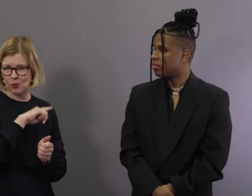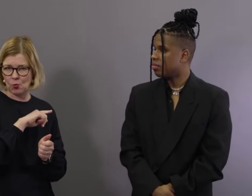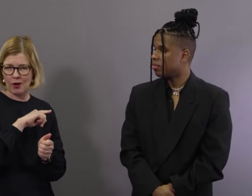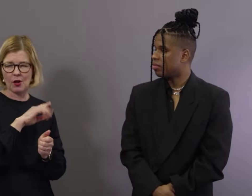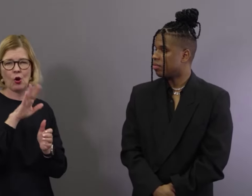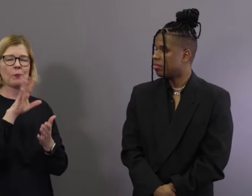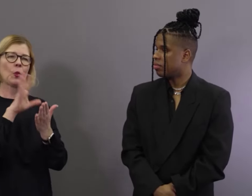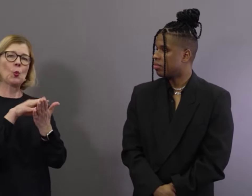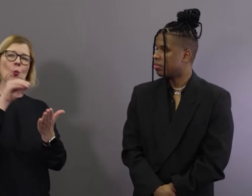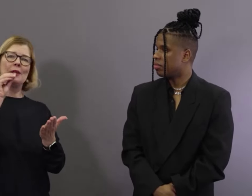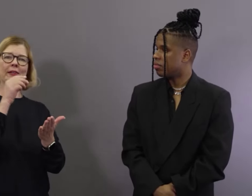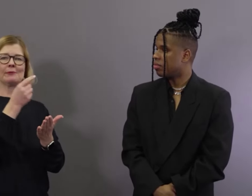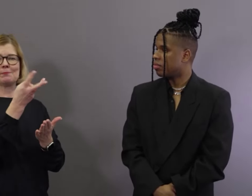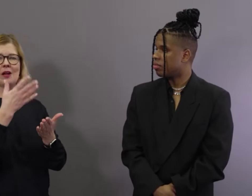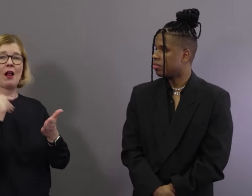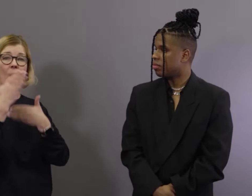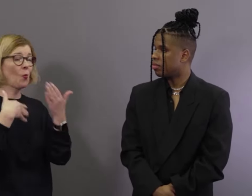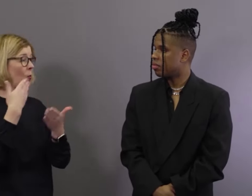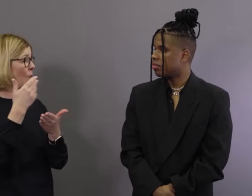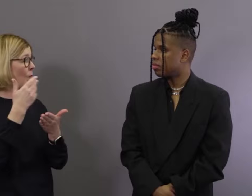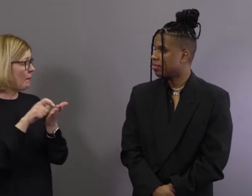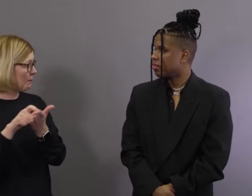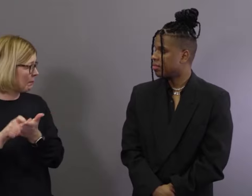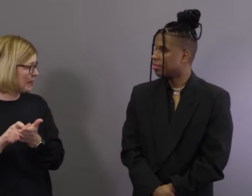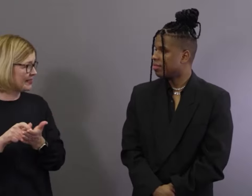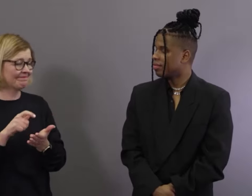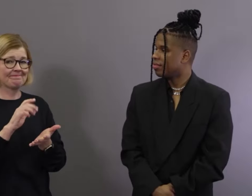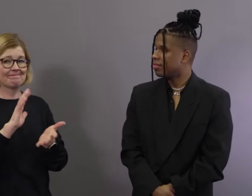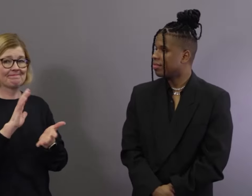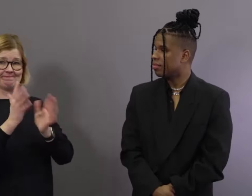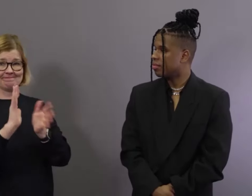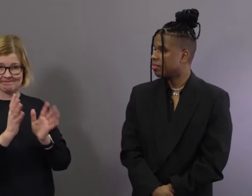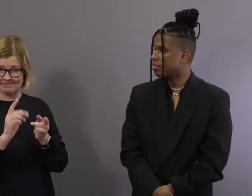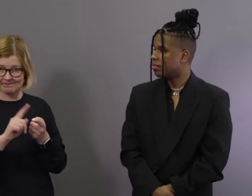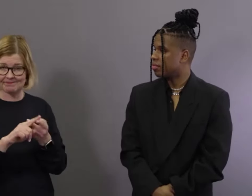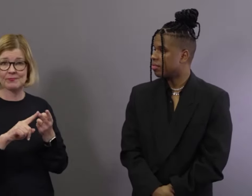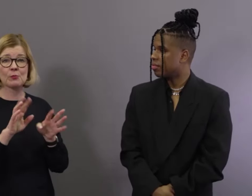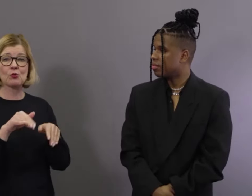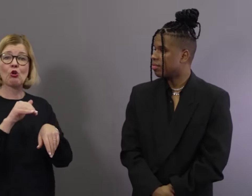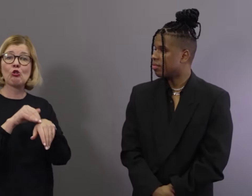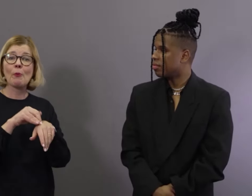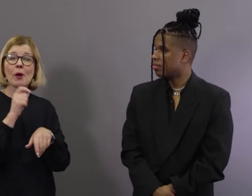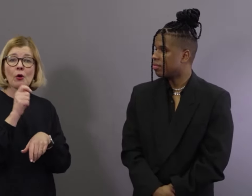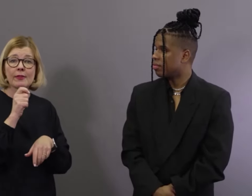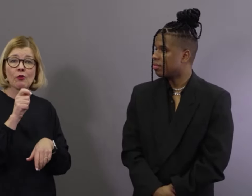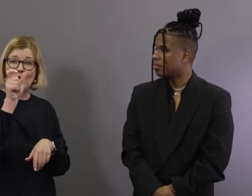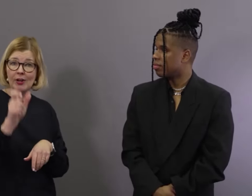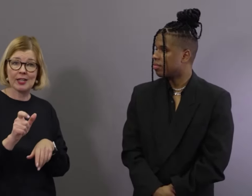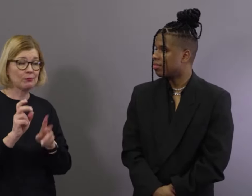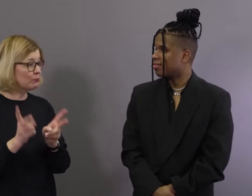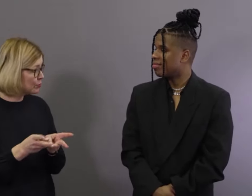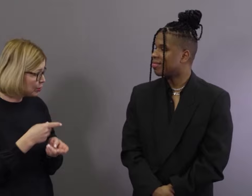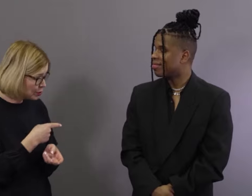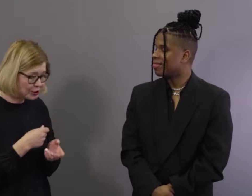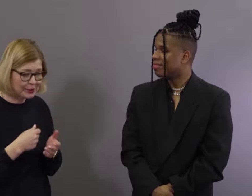Ja Uuden musiikin kilpailussa viime vuonna teit lauluista tulkintoja ja